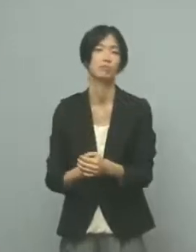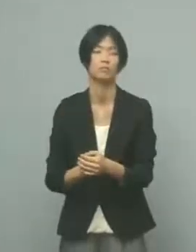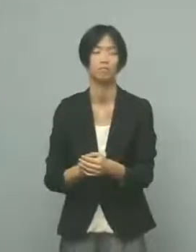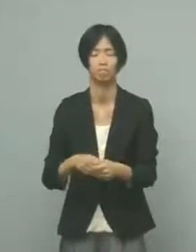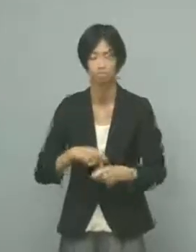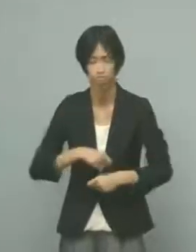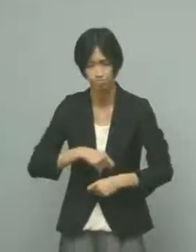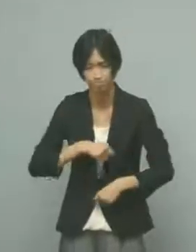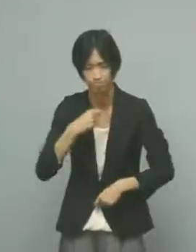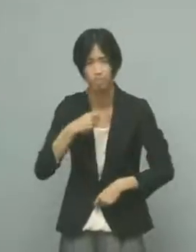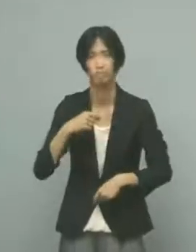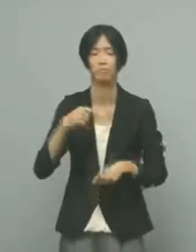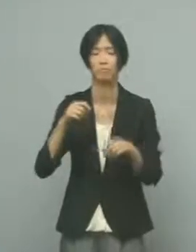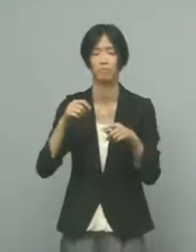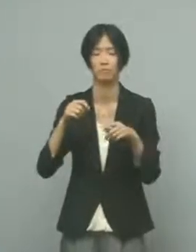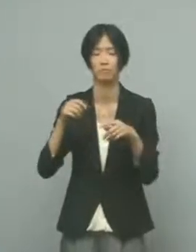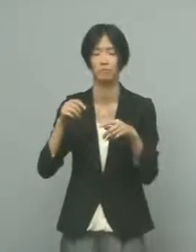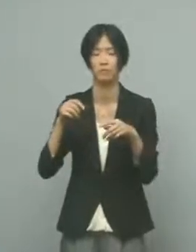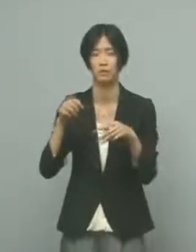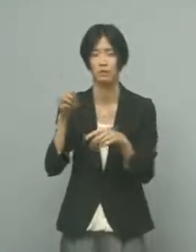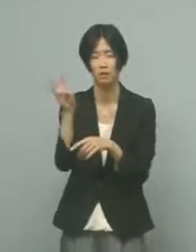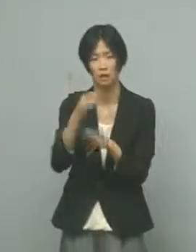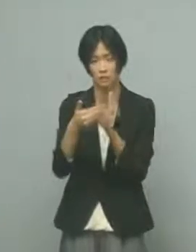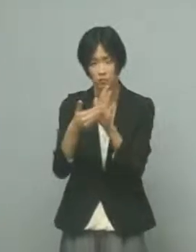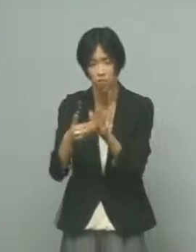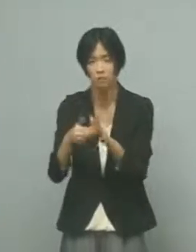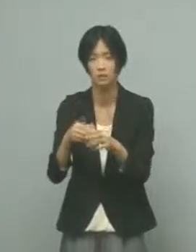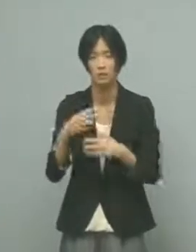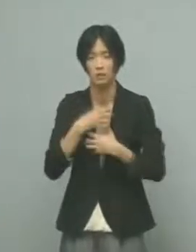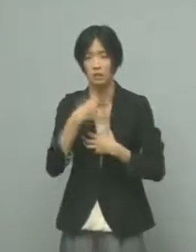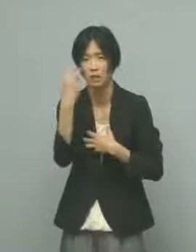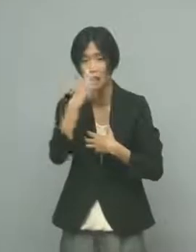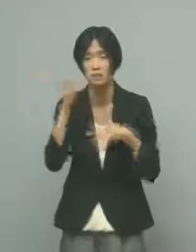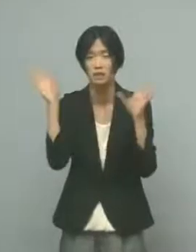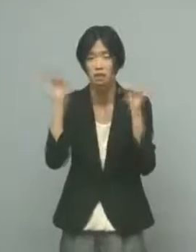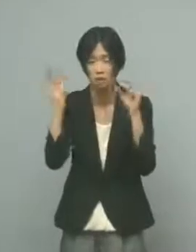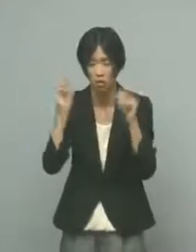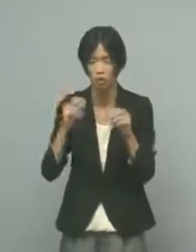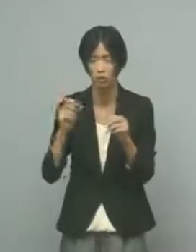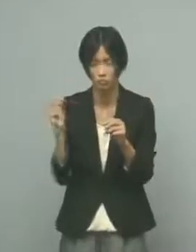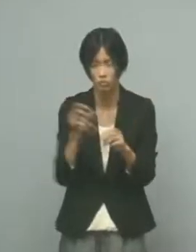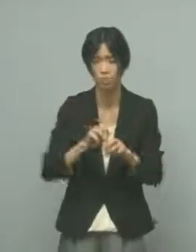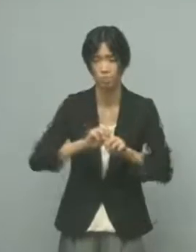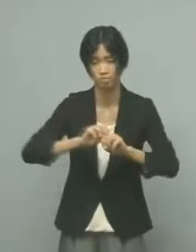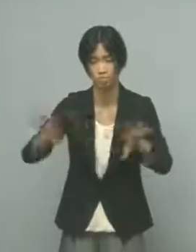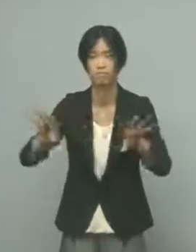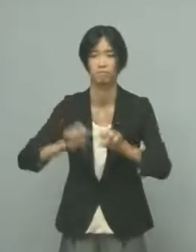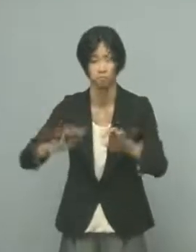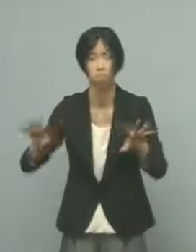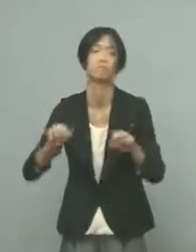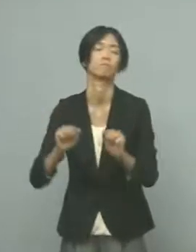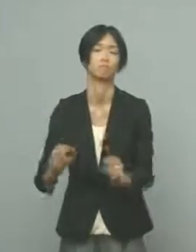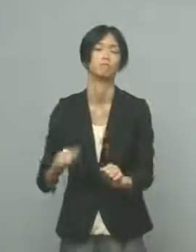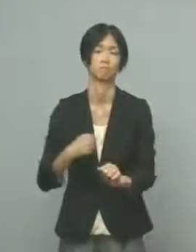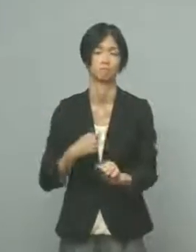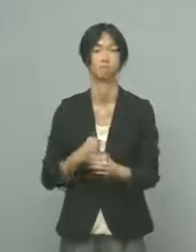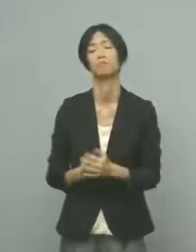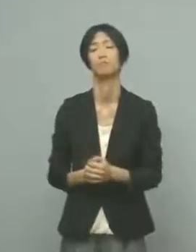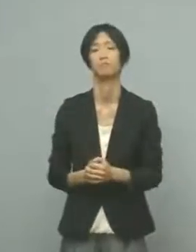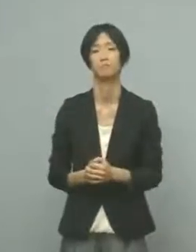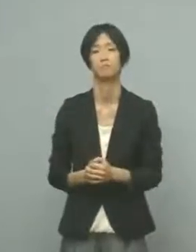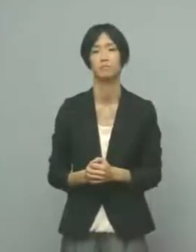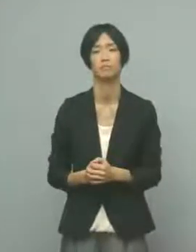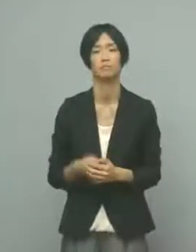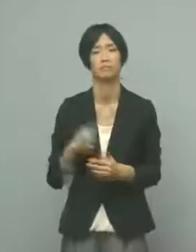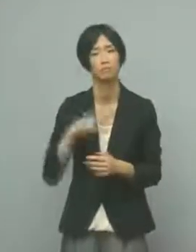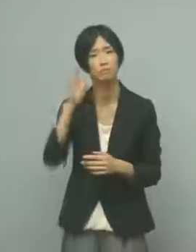正確な防災危機管理情報を県民の皆様に迅速に発信してまいります。県としまし